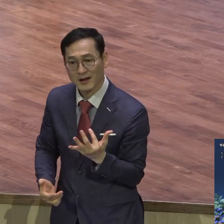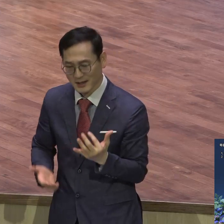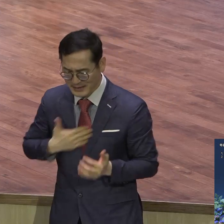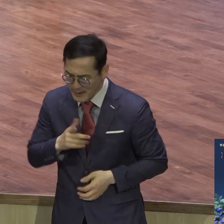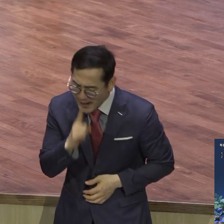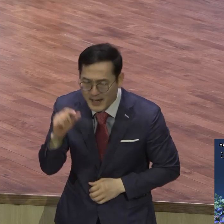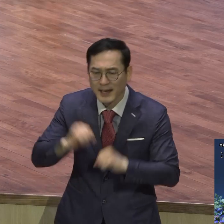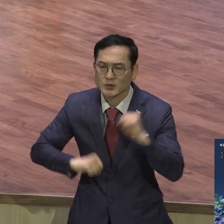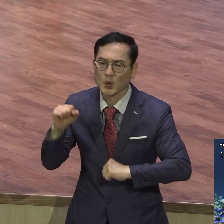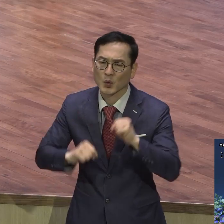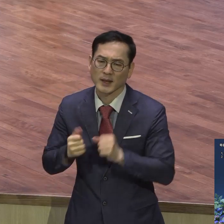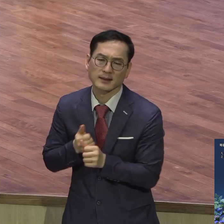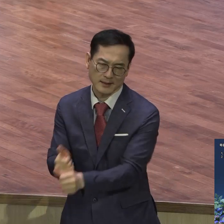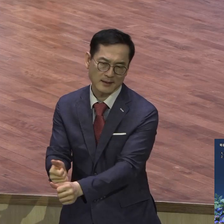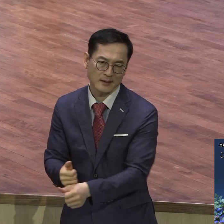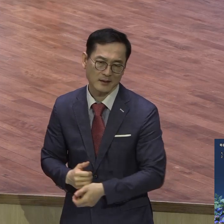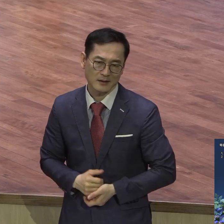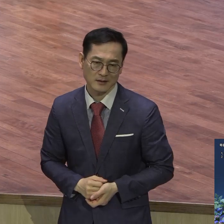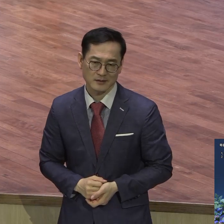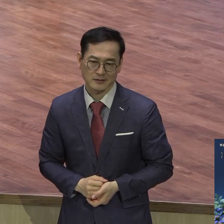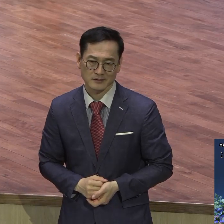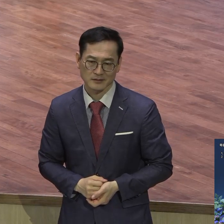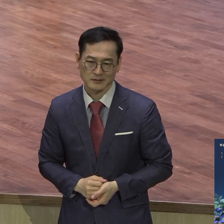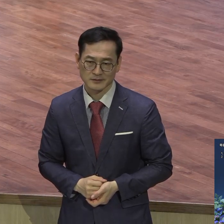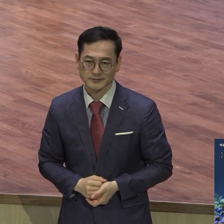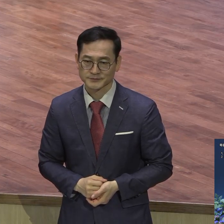겁니다. 생명을 살리나 죽이자 다 똑같은 말이에요.